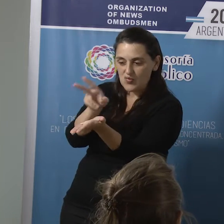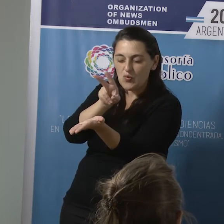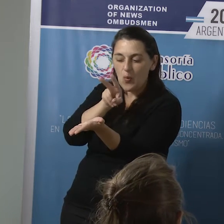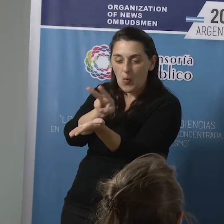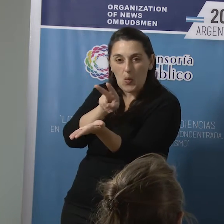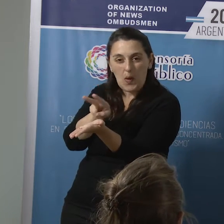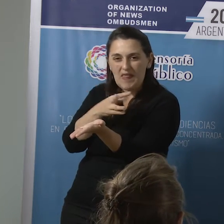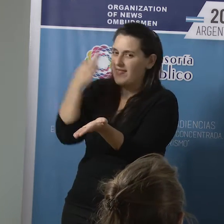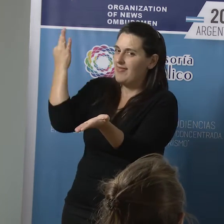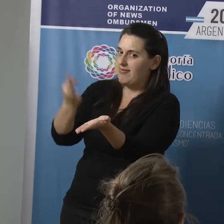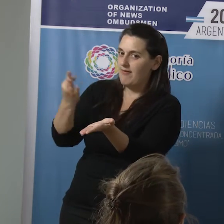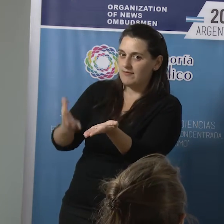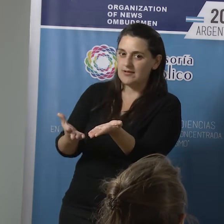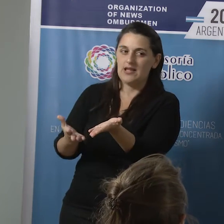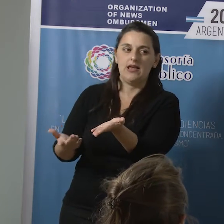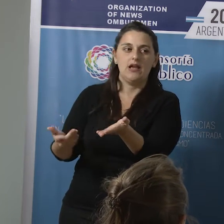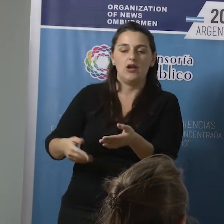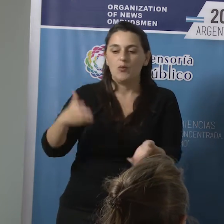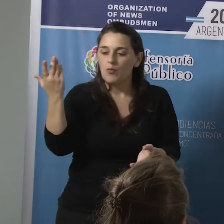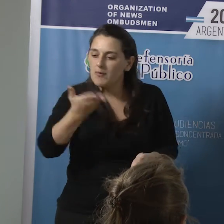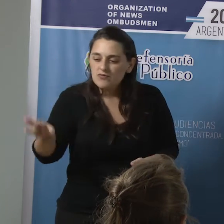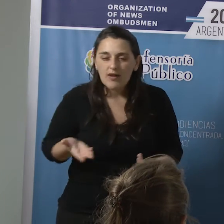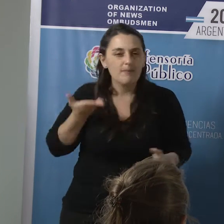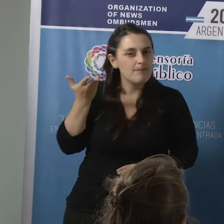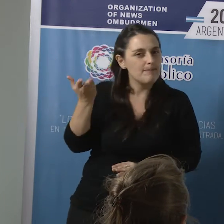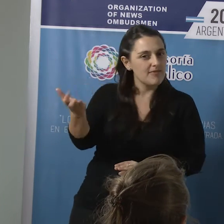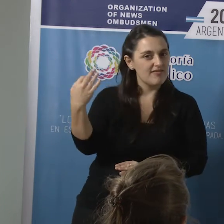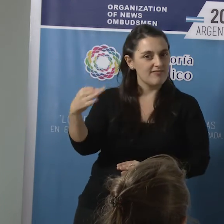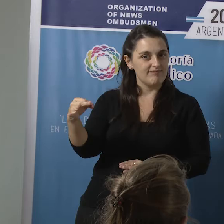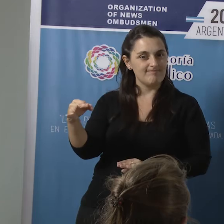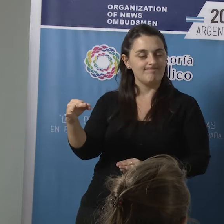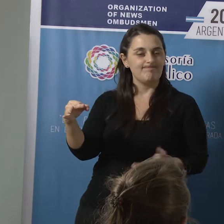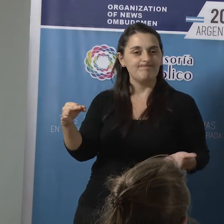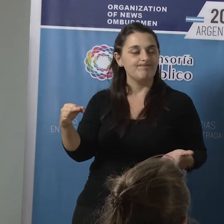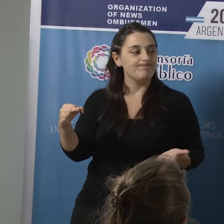las audiencias? ¿Hay una verdadera exigibilidad frente a estas